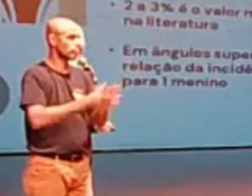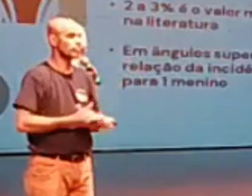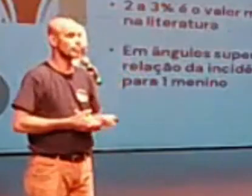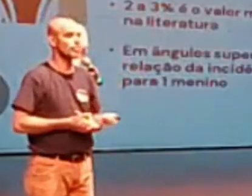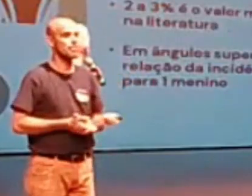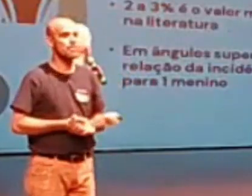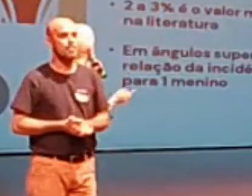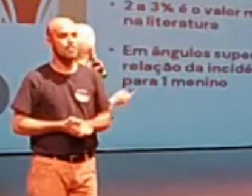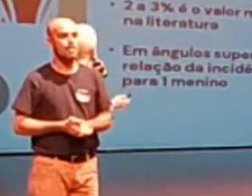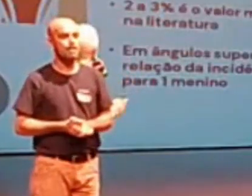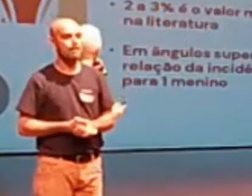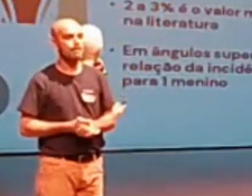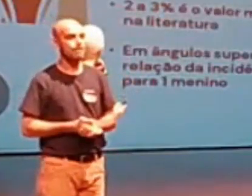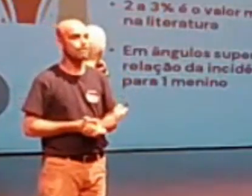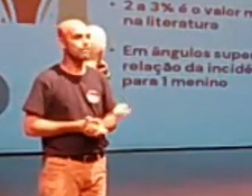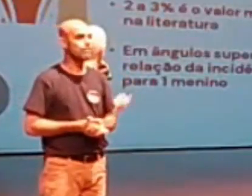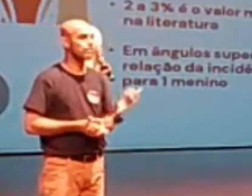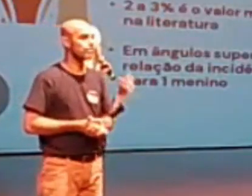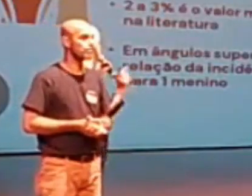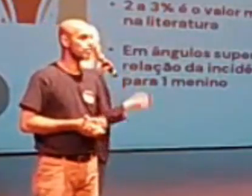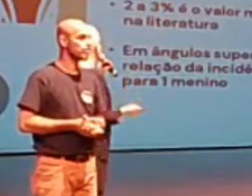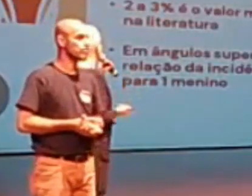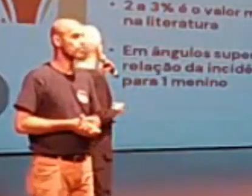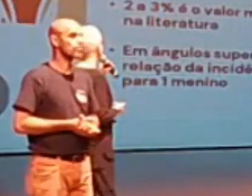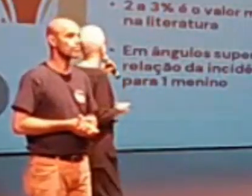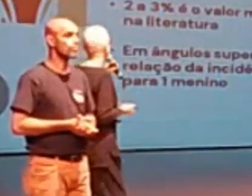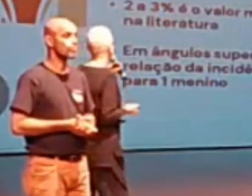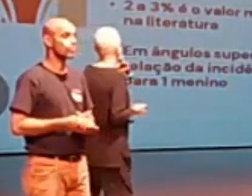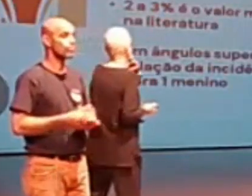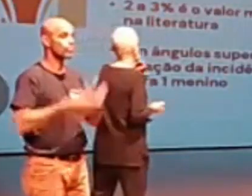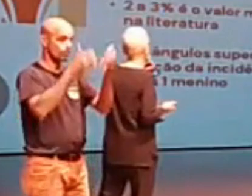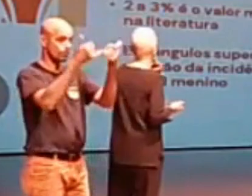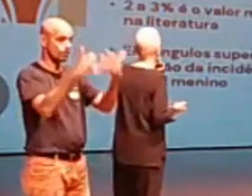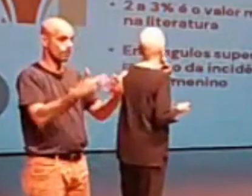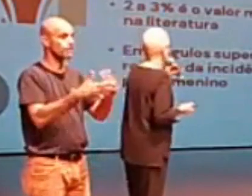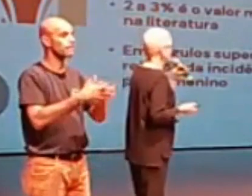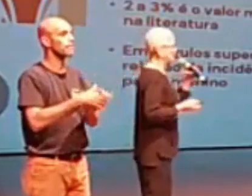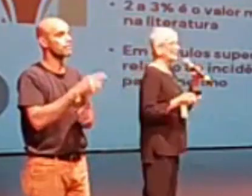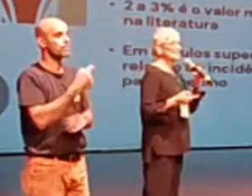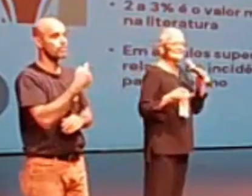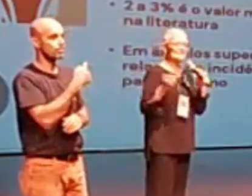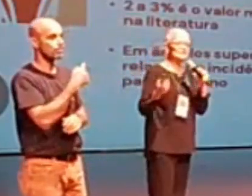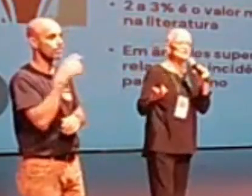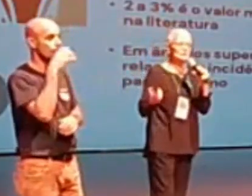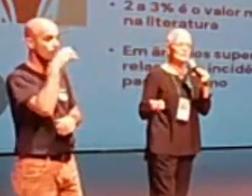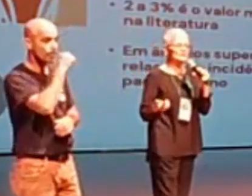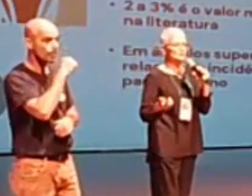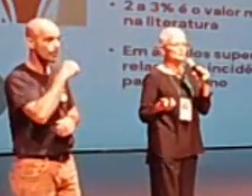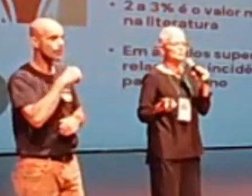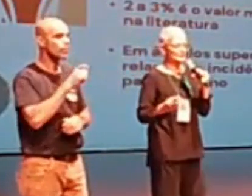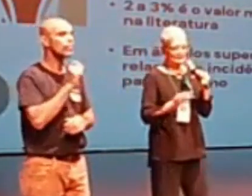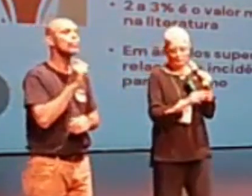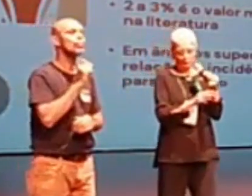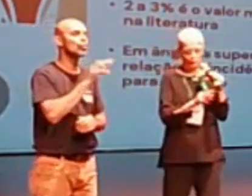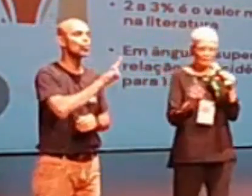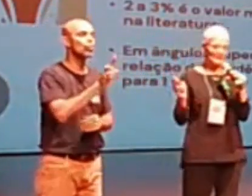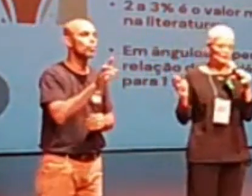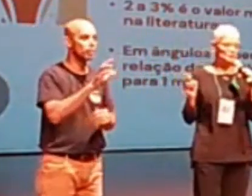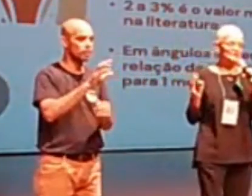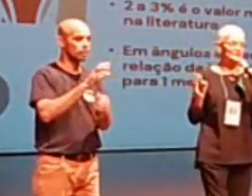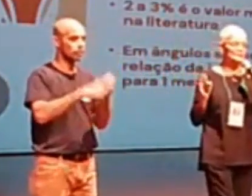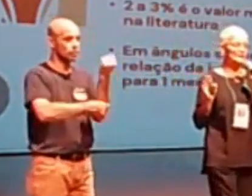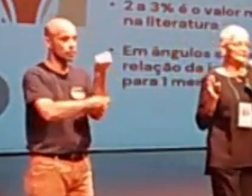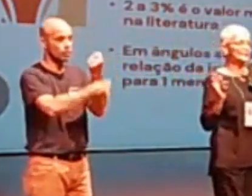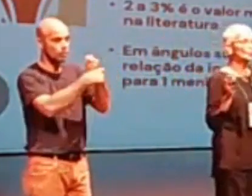Epidemiologia dela, vou passar bem rápido, é que para a gente chamar escoliose,